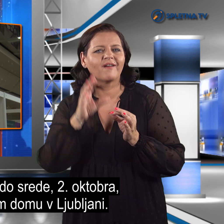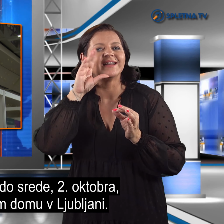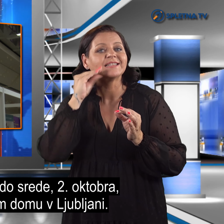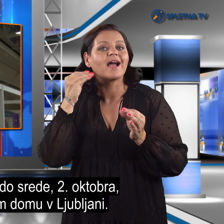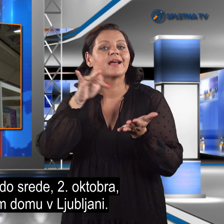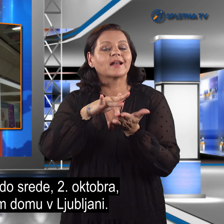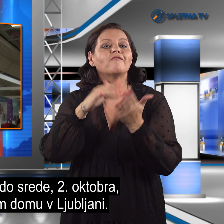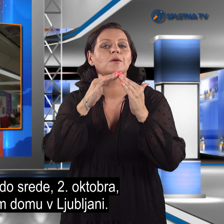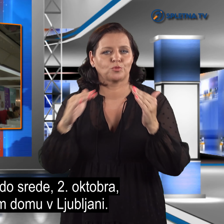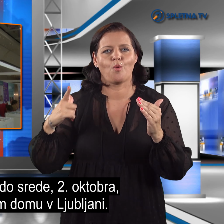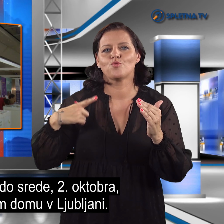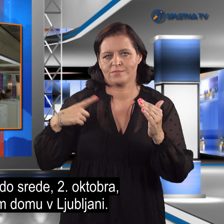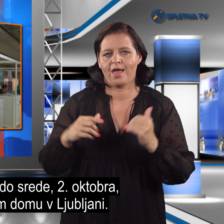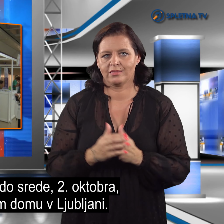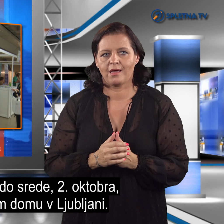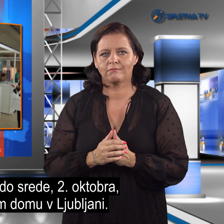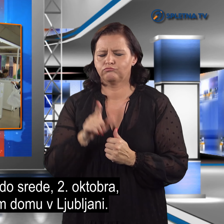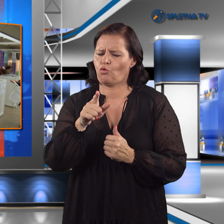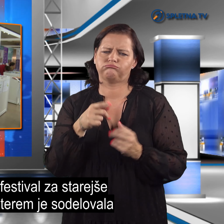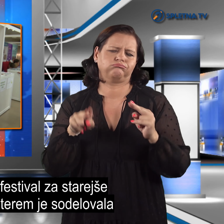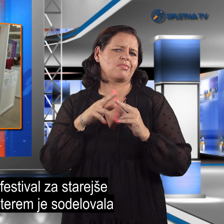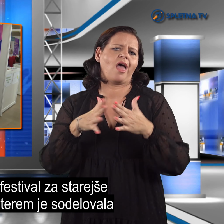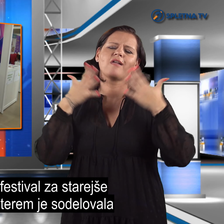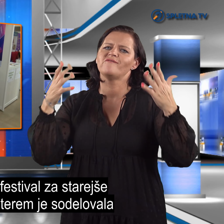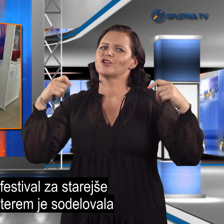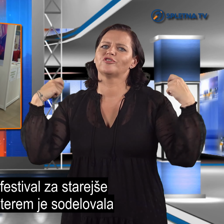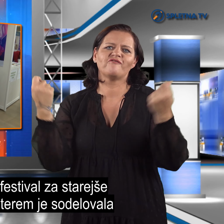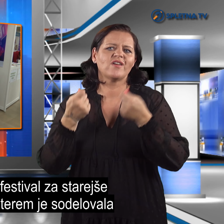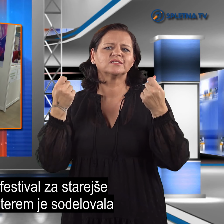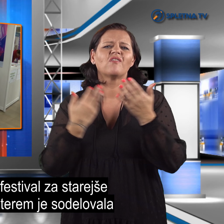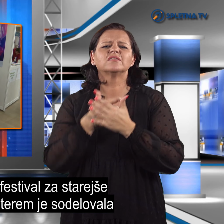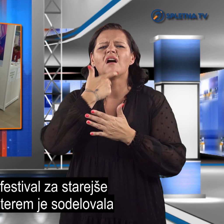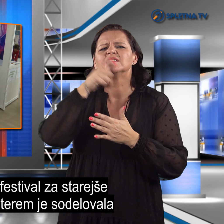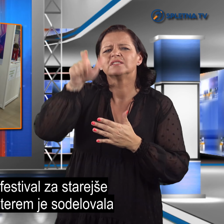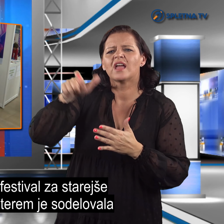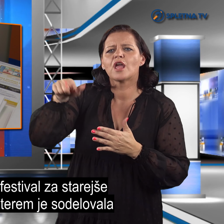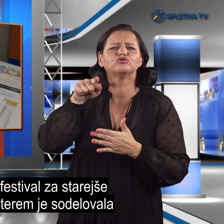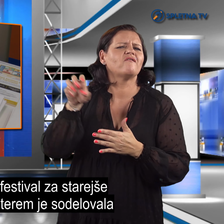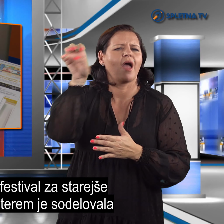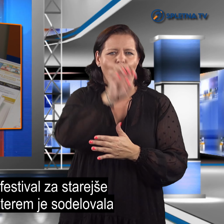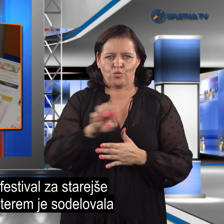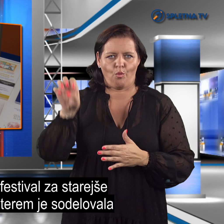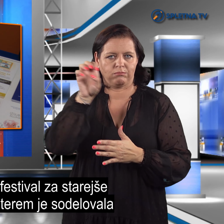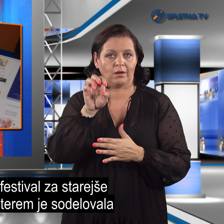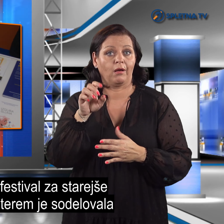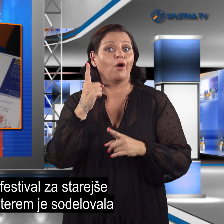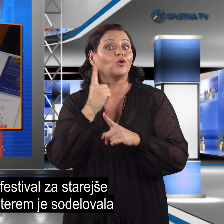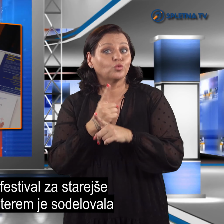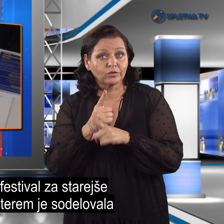v Cankarjevem domu v Ljubljani. To je največji festival za starejše v Evropi, na katerem je sodelovala tudi Zveza